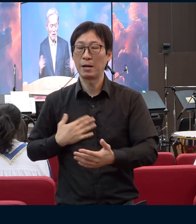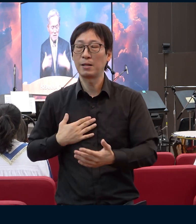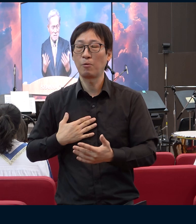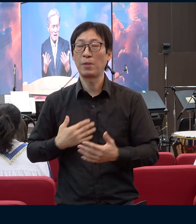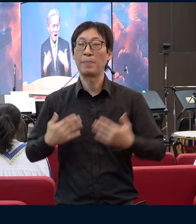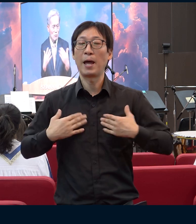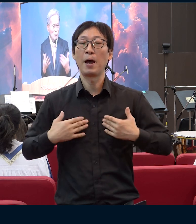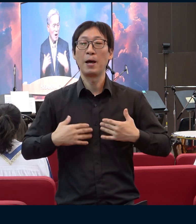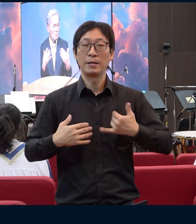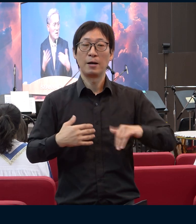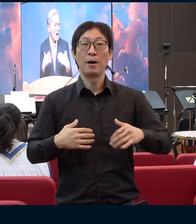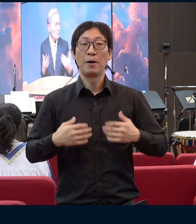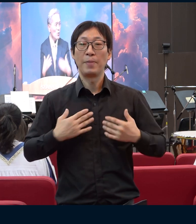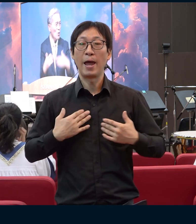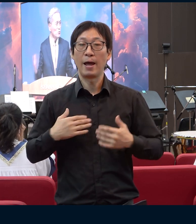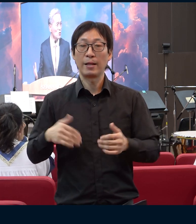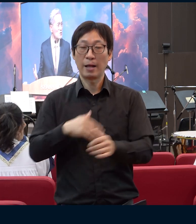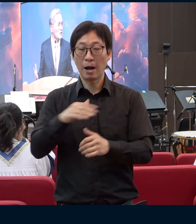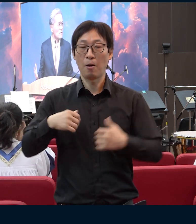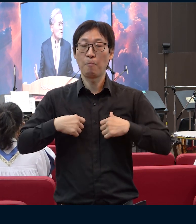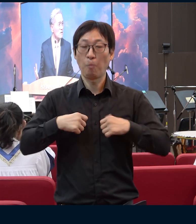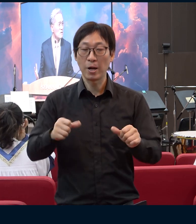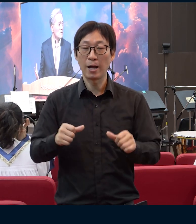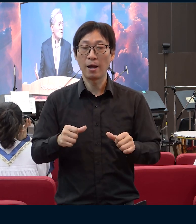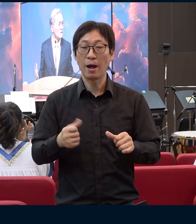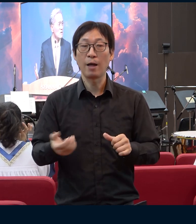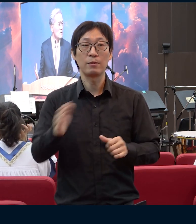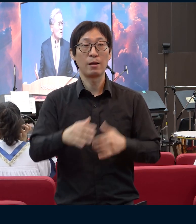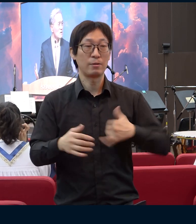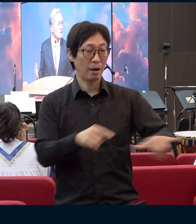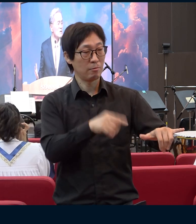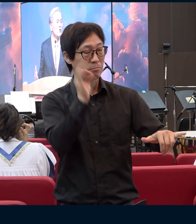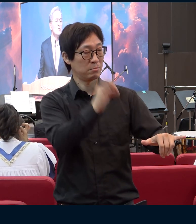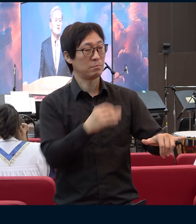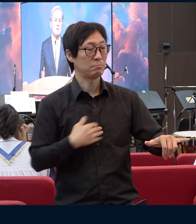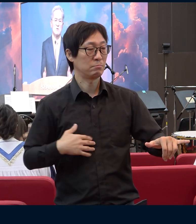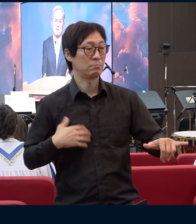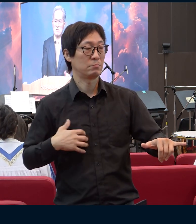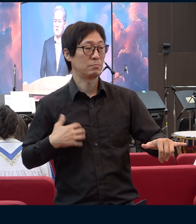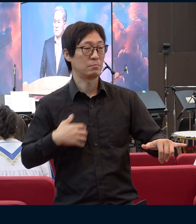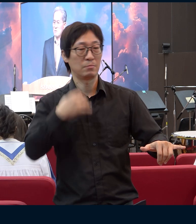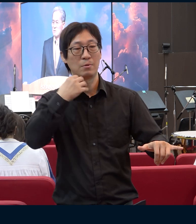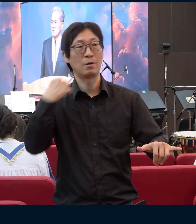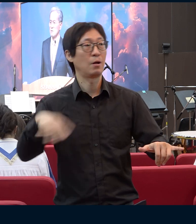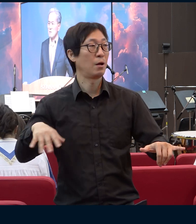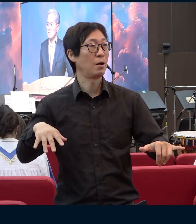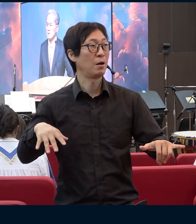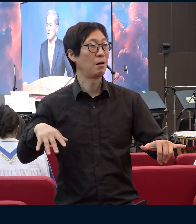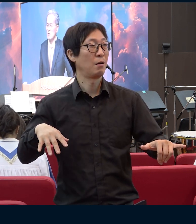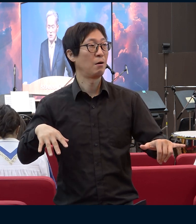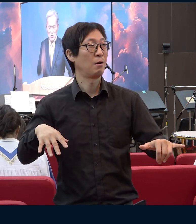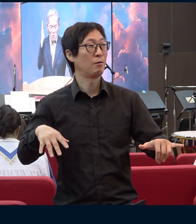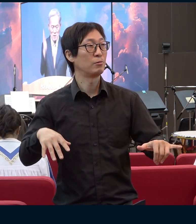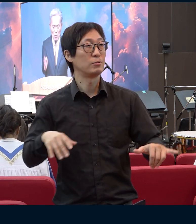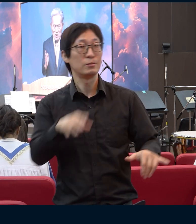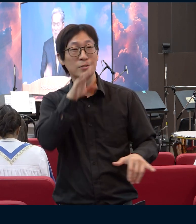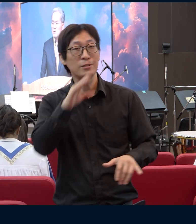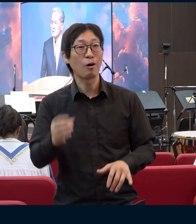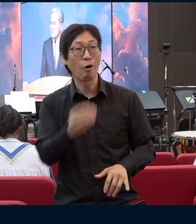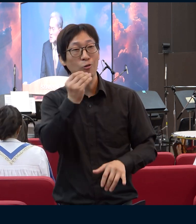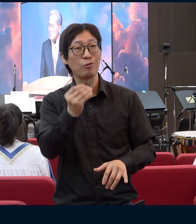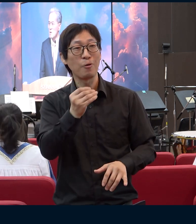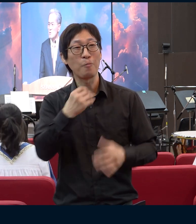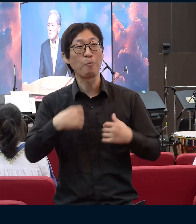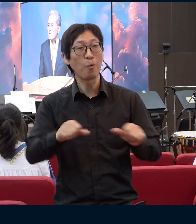정말 관계의 아름다움, 감동이 없었어요. 그러면 이거 잘못된 거예요. 이건 정말